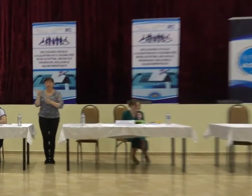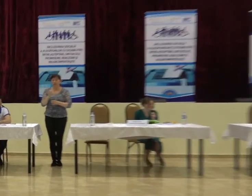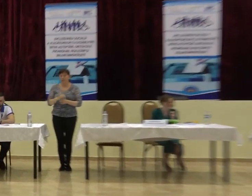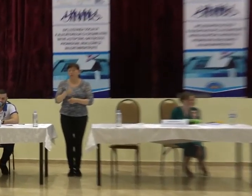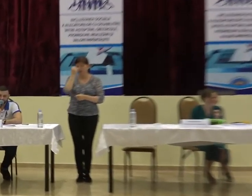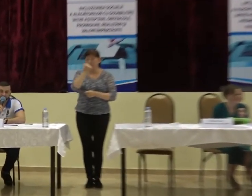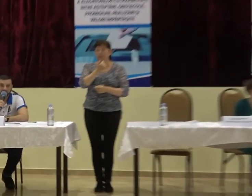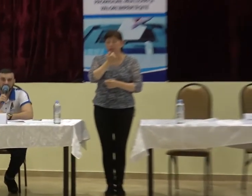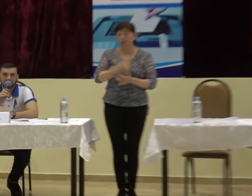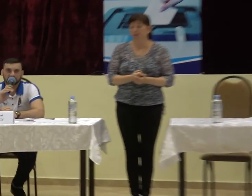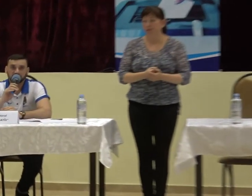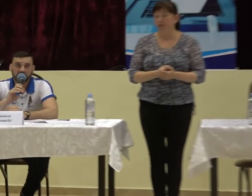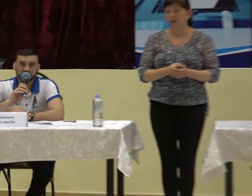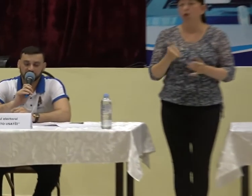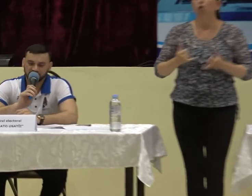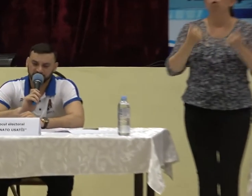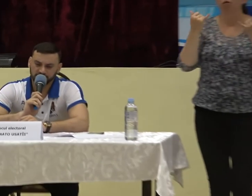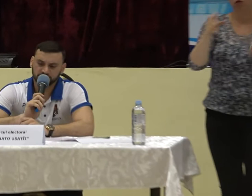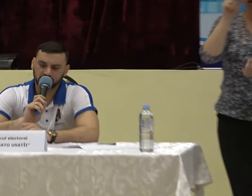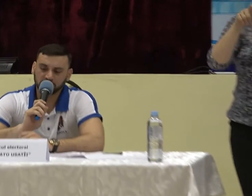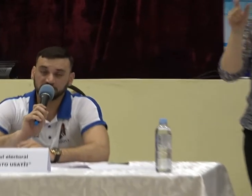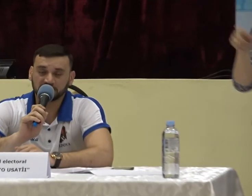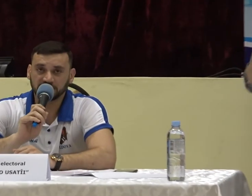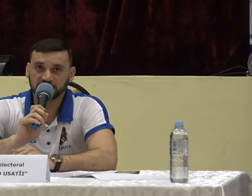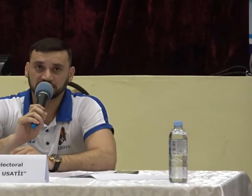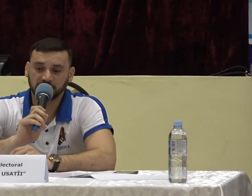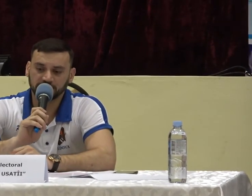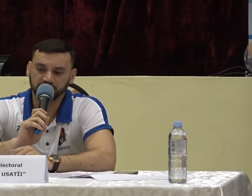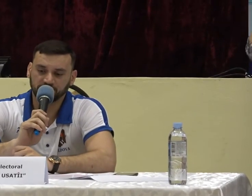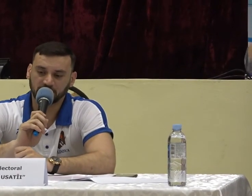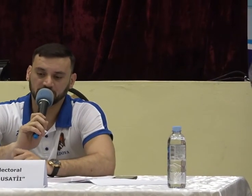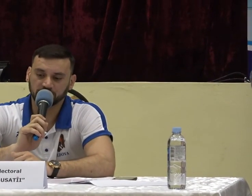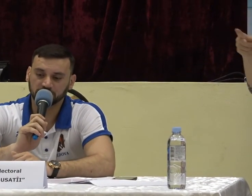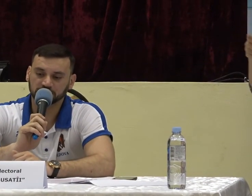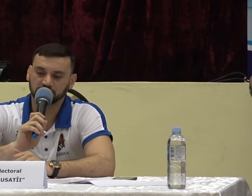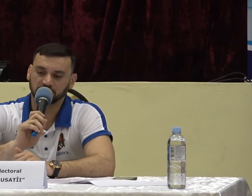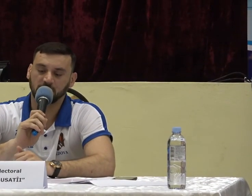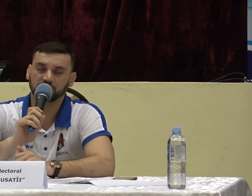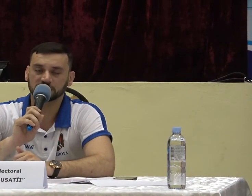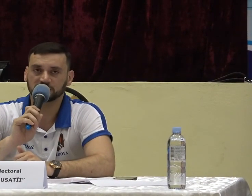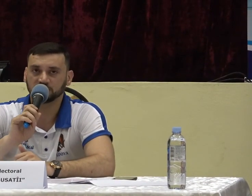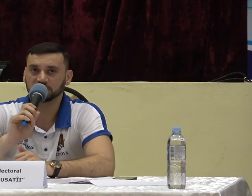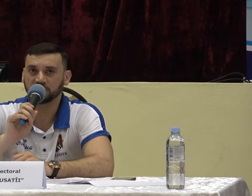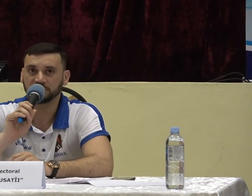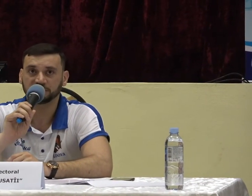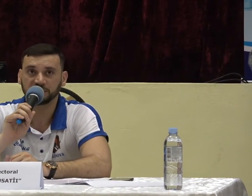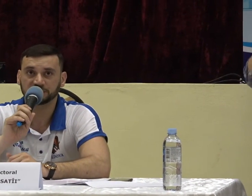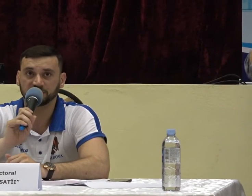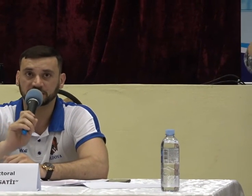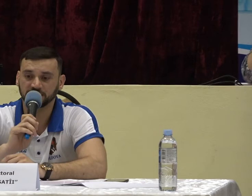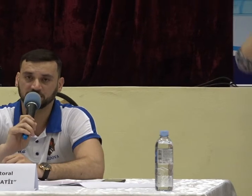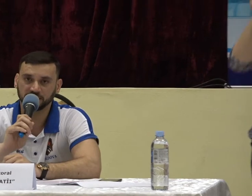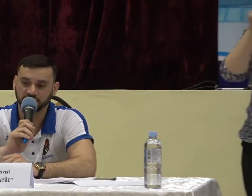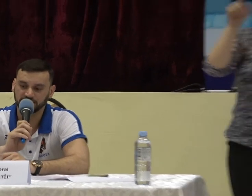Vă mulțumesc. Stimați cetățeni, în ultimii 30 de ani au fost mulți politicieni